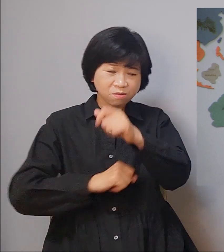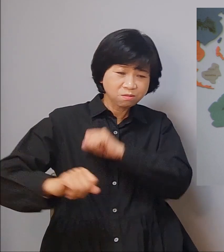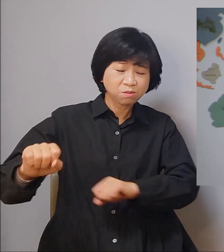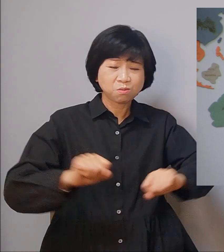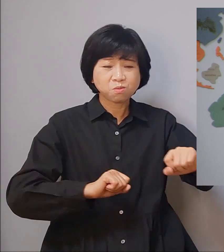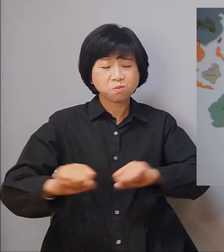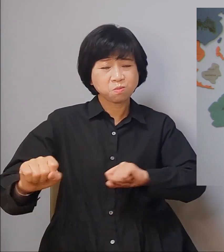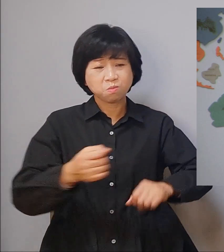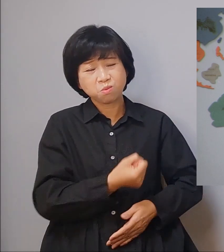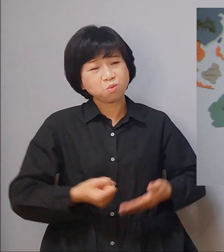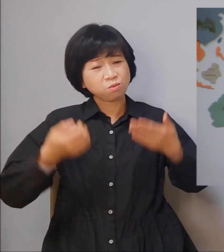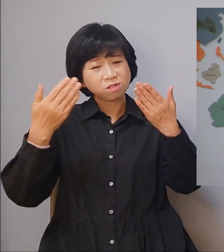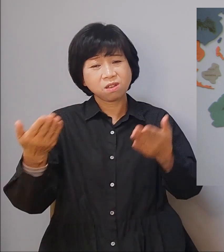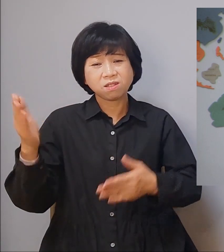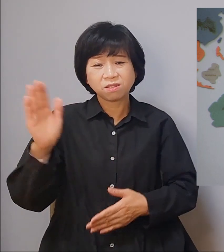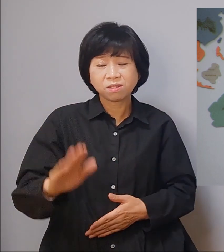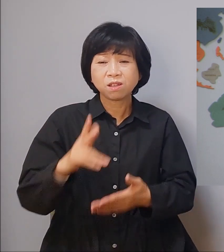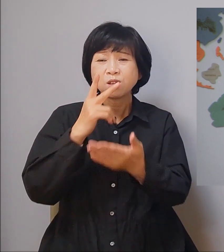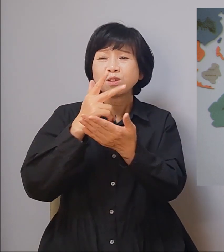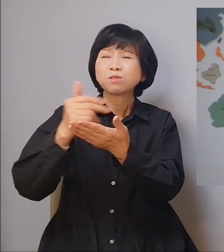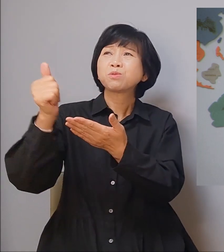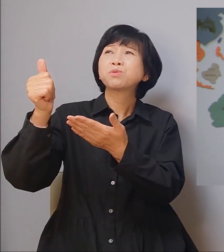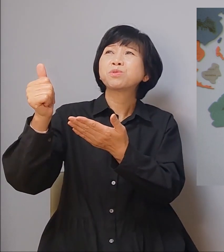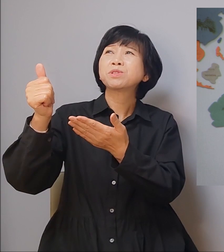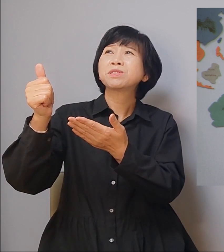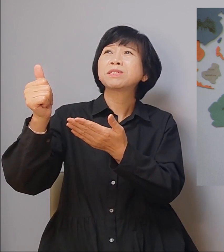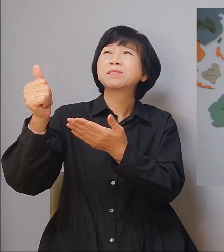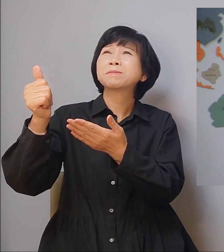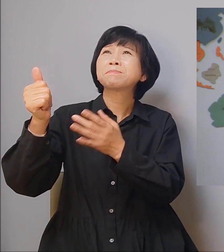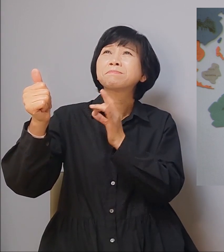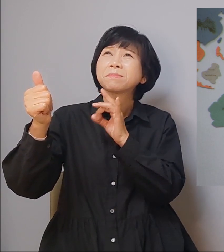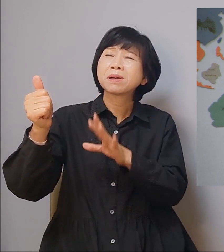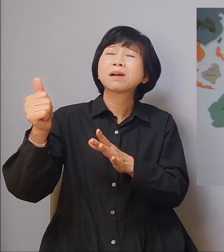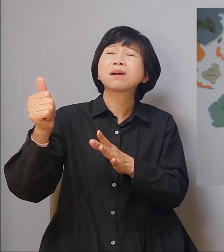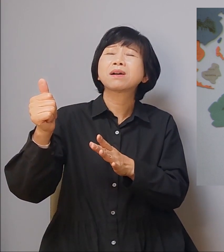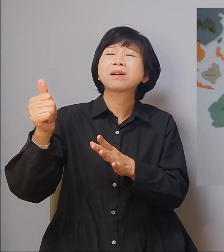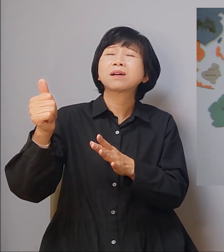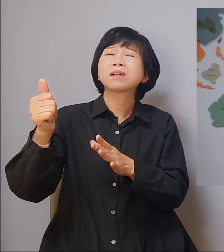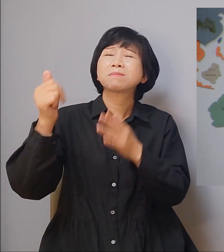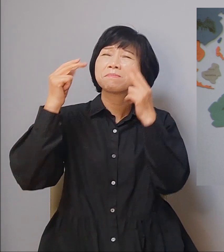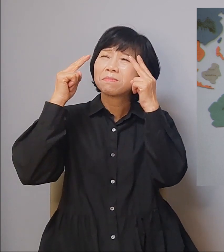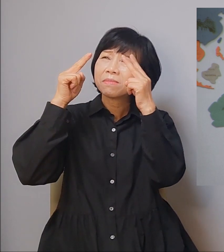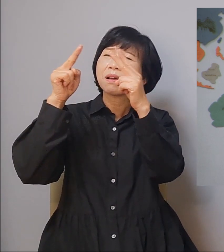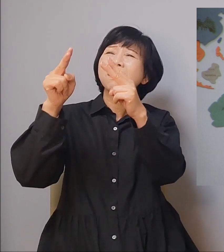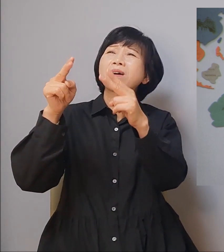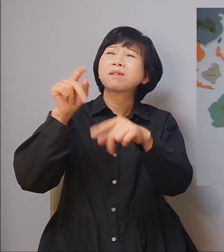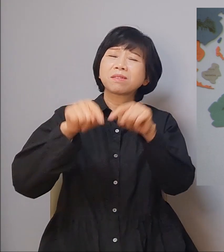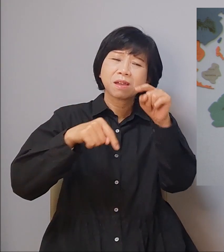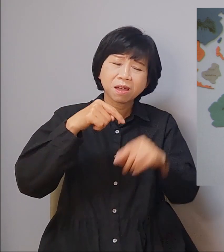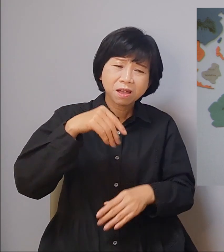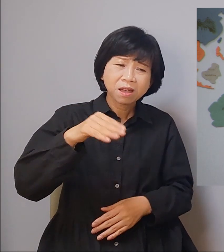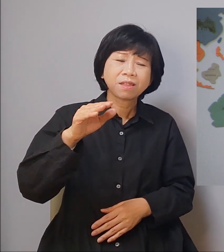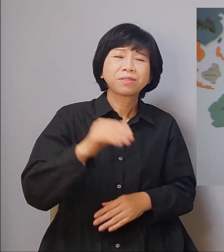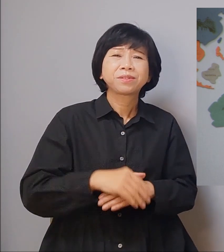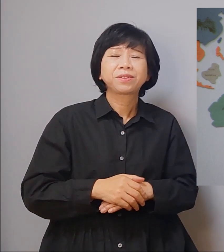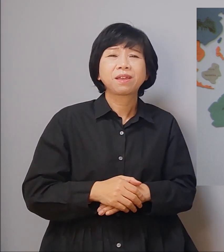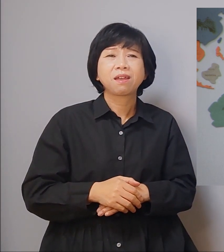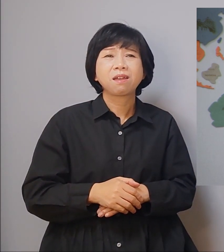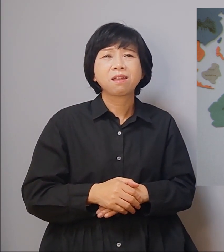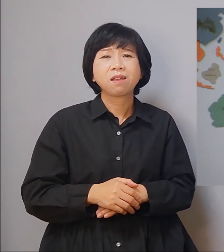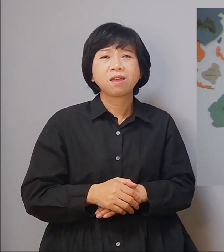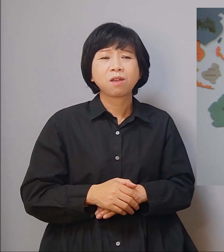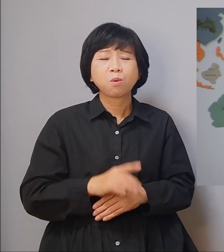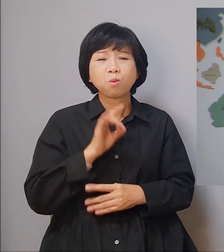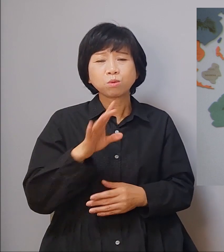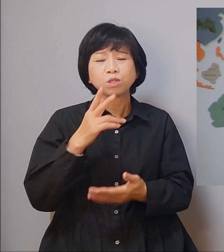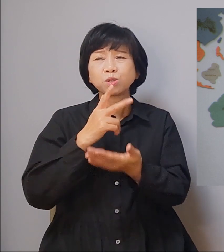열심히 봉사했는데, 내가 주님 아니면 안 됩니다 라고 해서 하나님만 바라보고 열심히 교회 나왔는데,